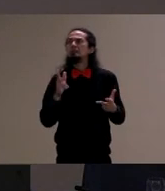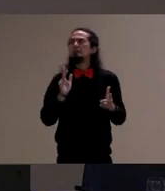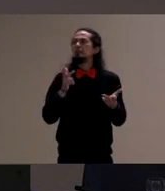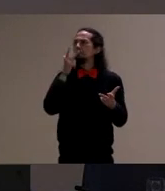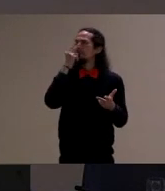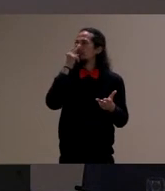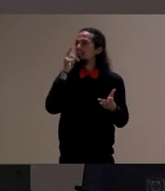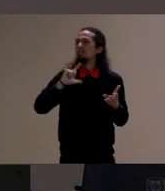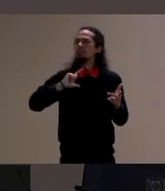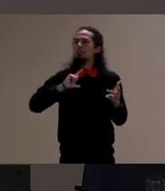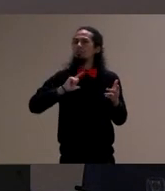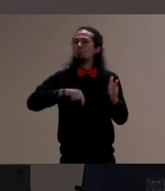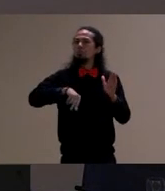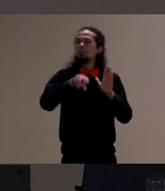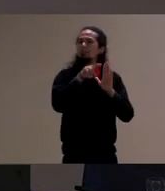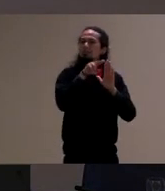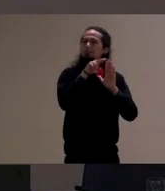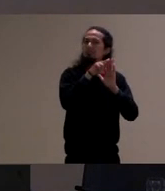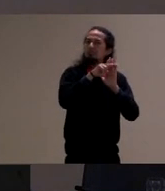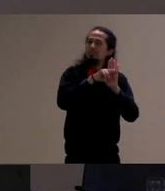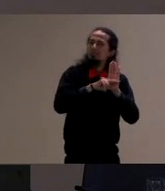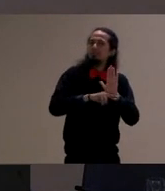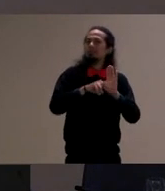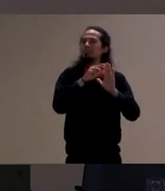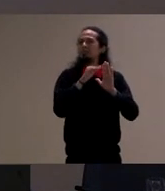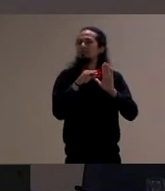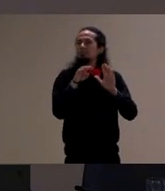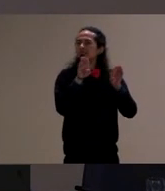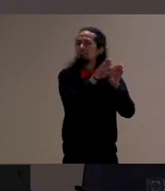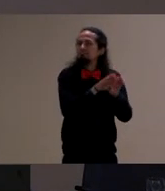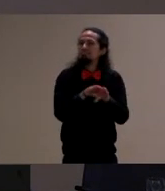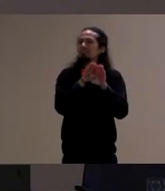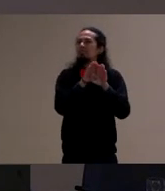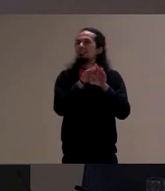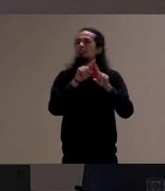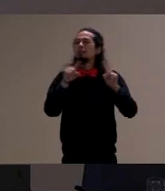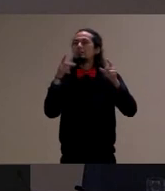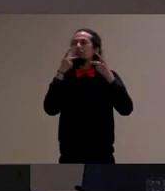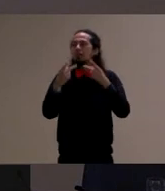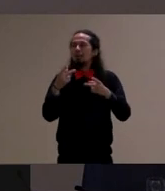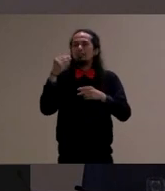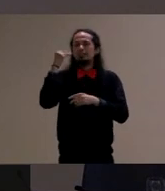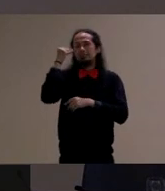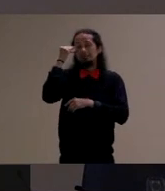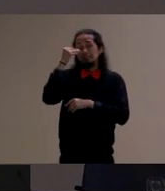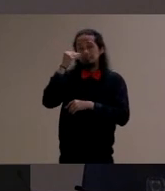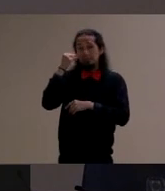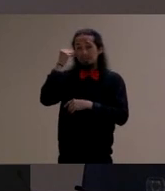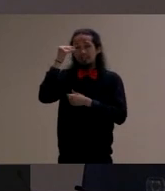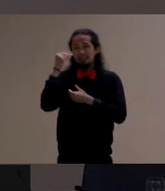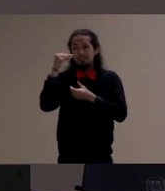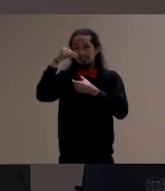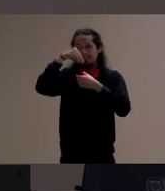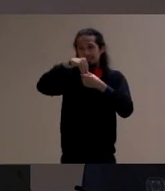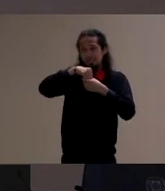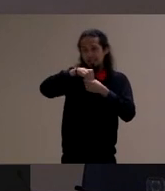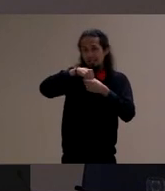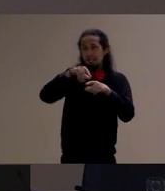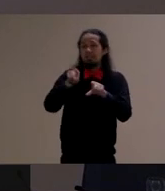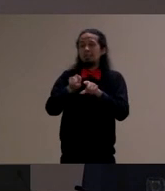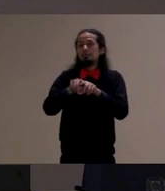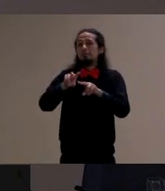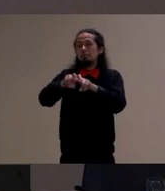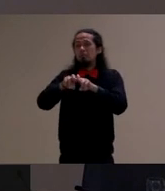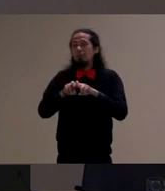a falar de experiência na e da infância implica levar em